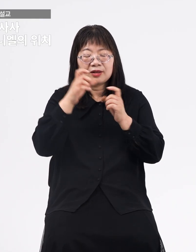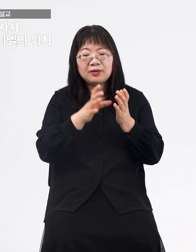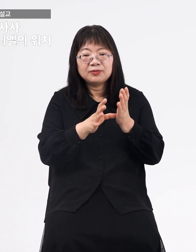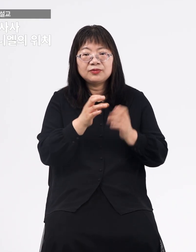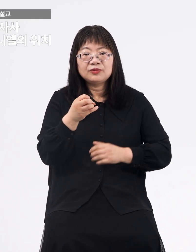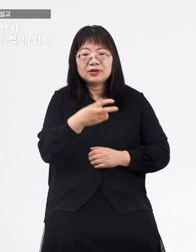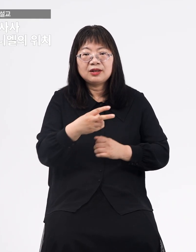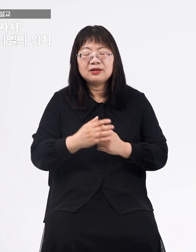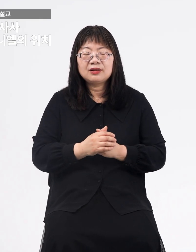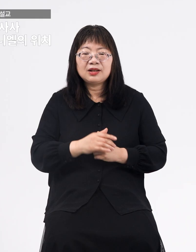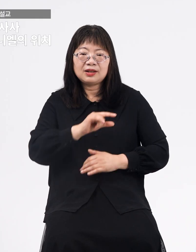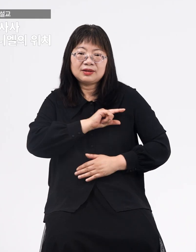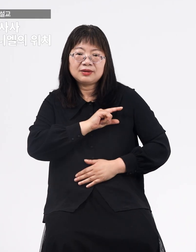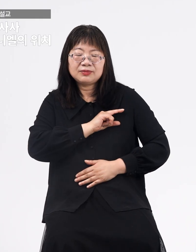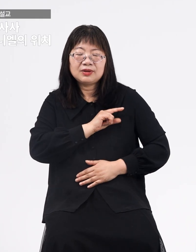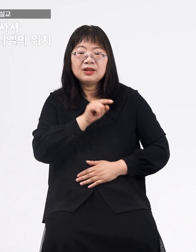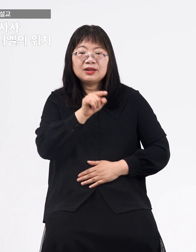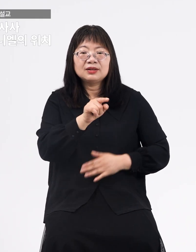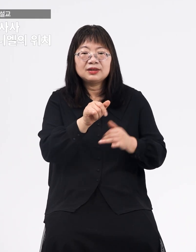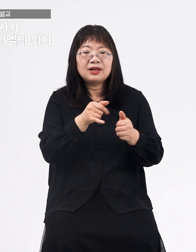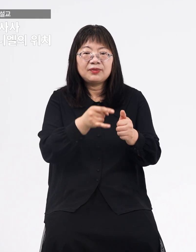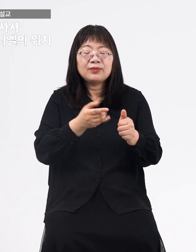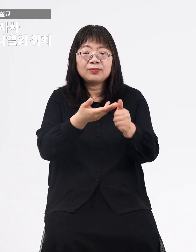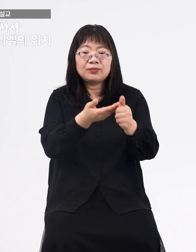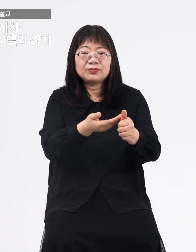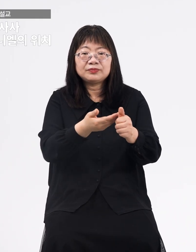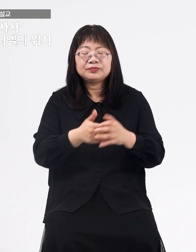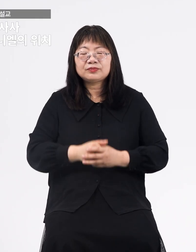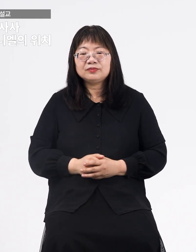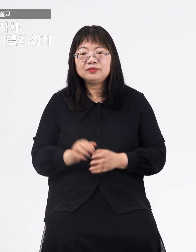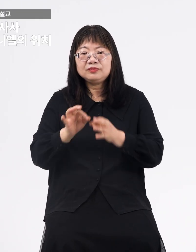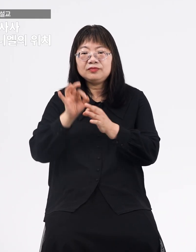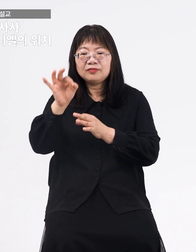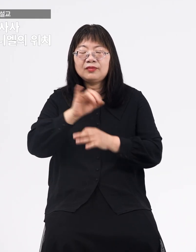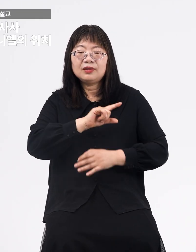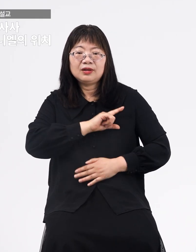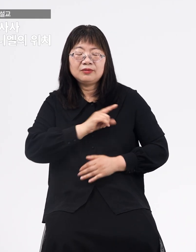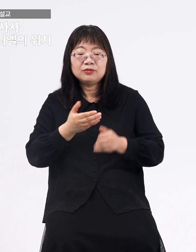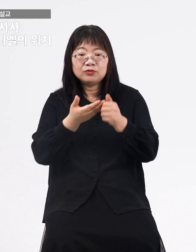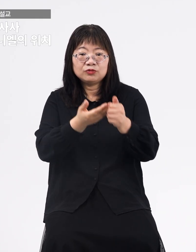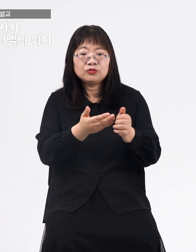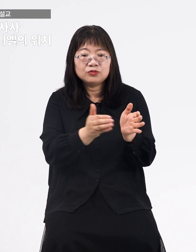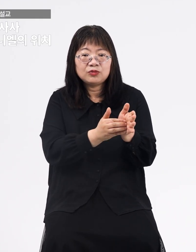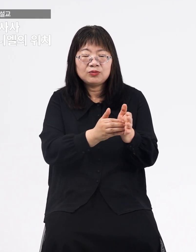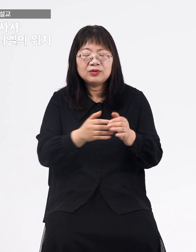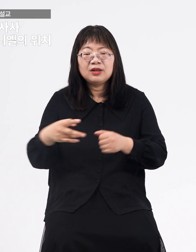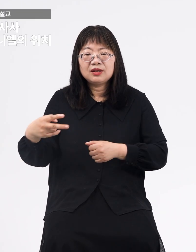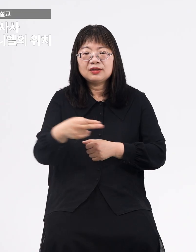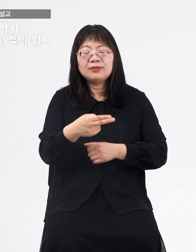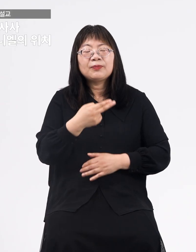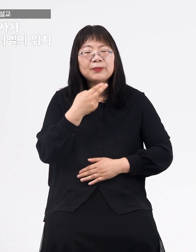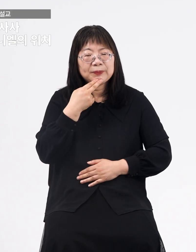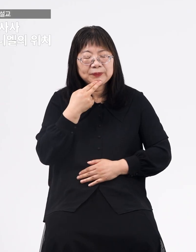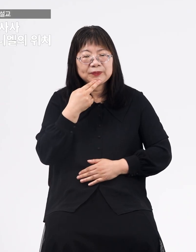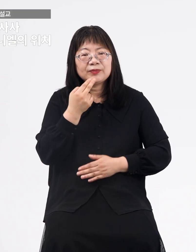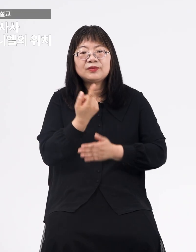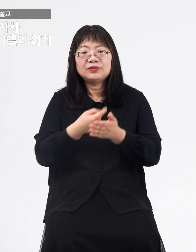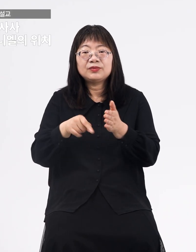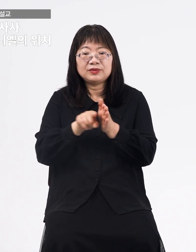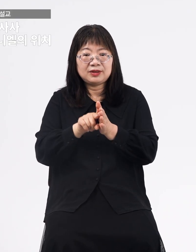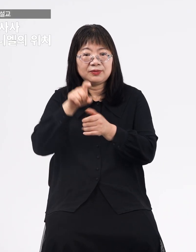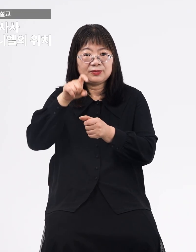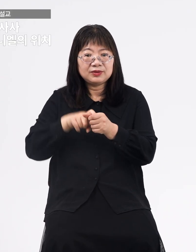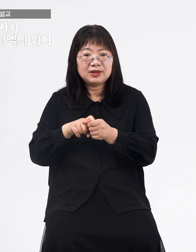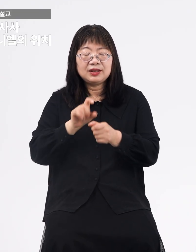기념물과 이름을 그들에게 주며 영원한 이름을 주어 끊어지지 아니하게 할